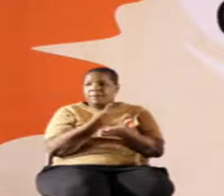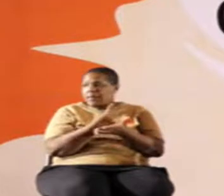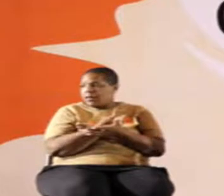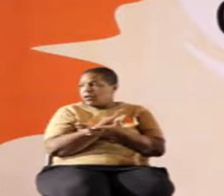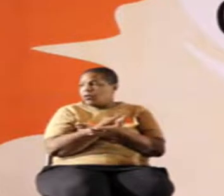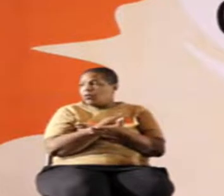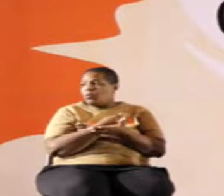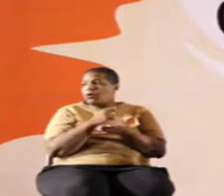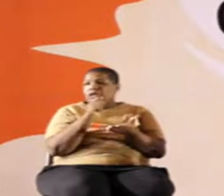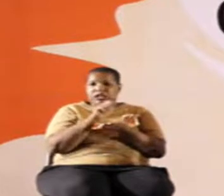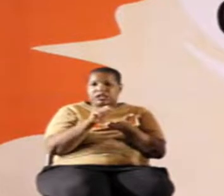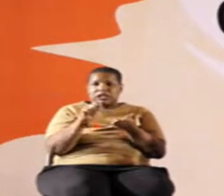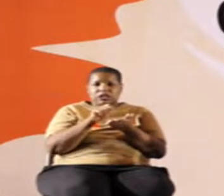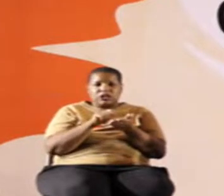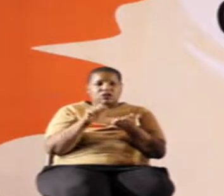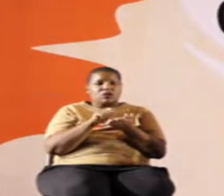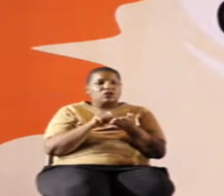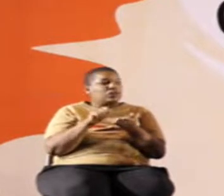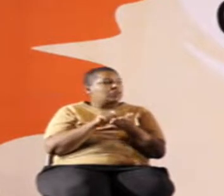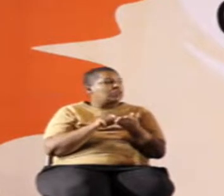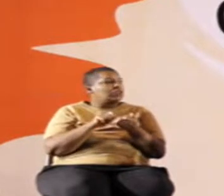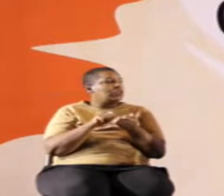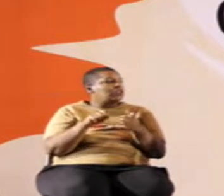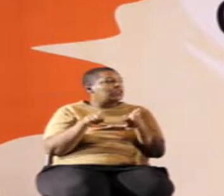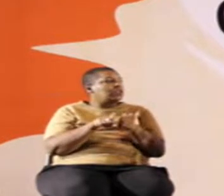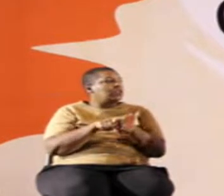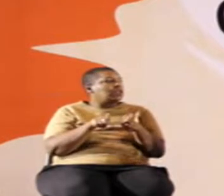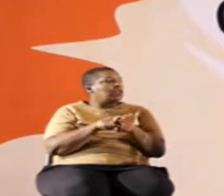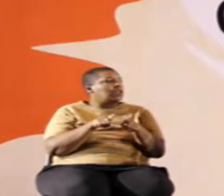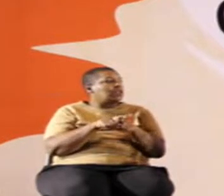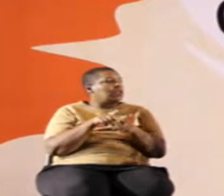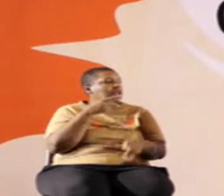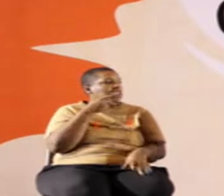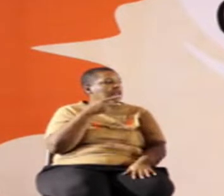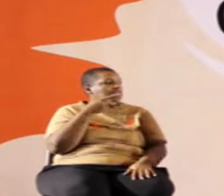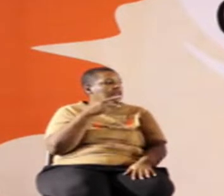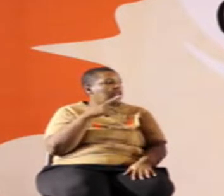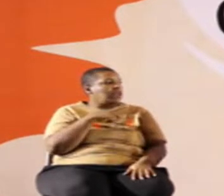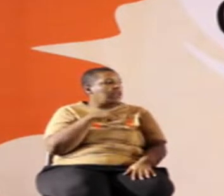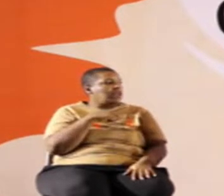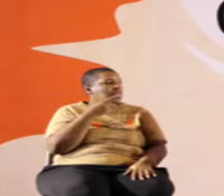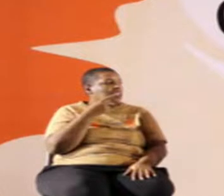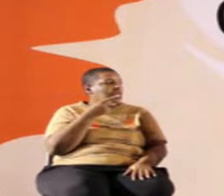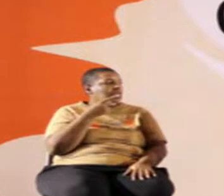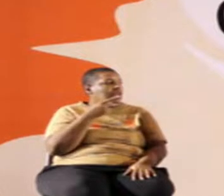é? Por escrito. E, enfim, eu acho que...